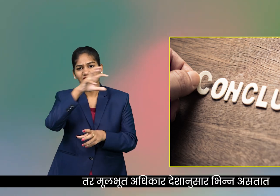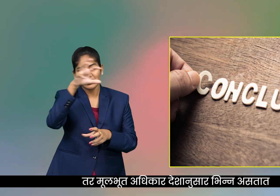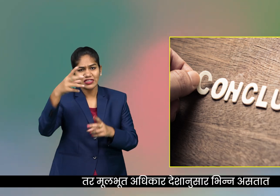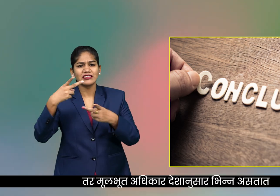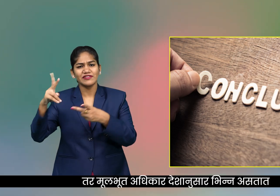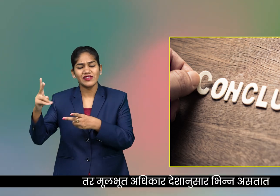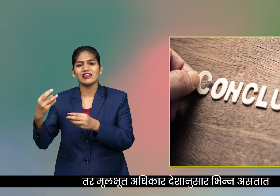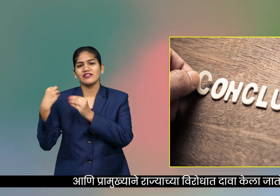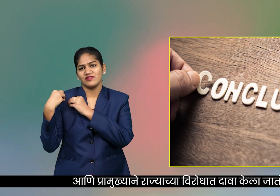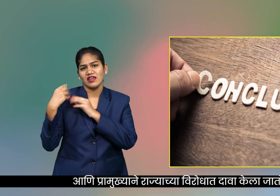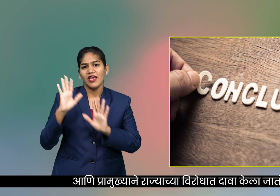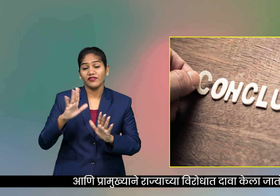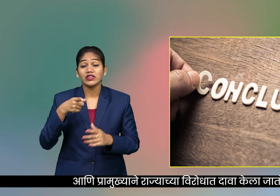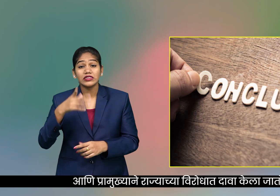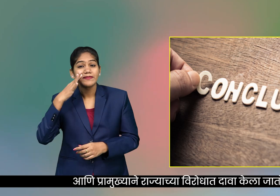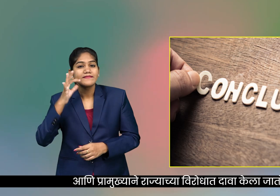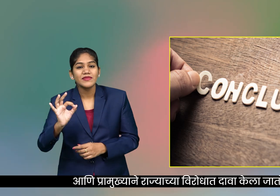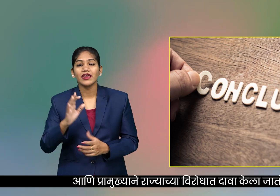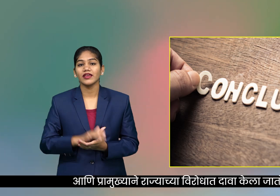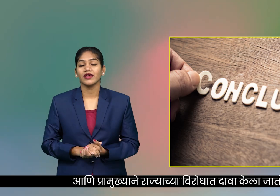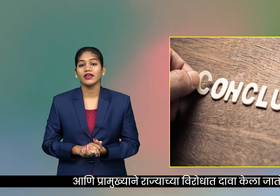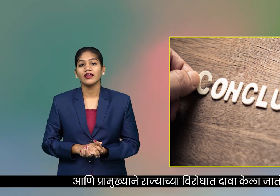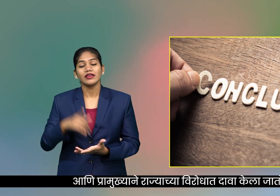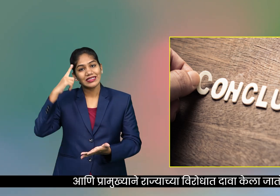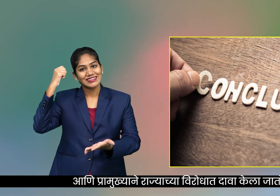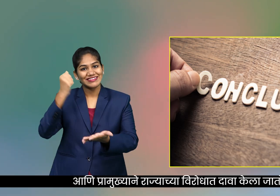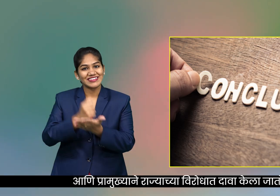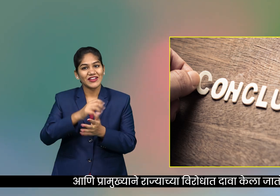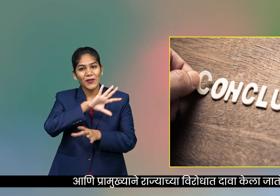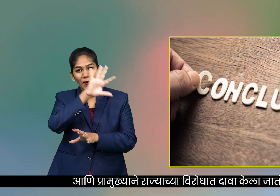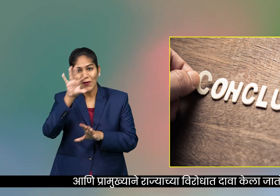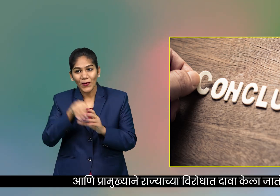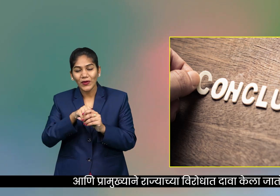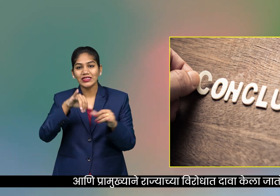आणि प्रामुख्याने राज्याच्या विरोधात दावा केला जातो.